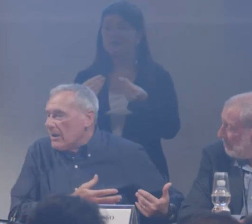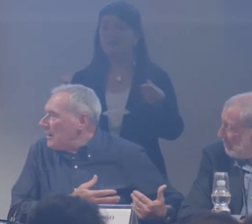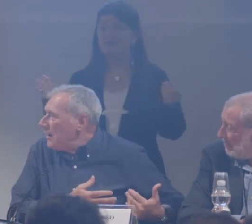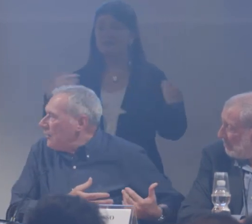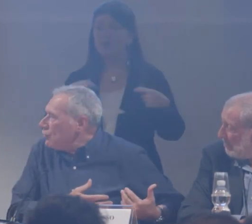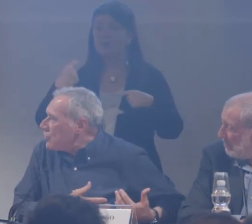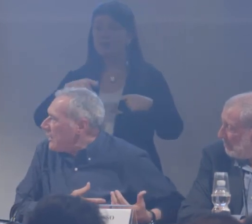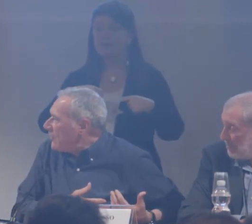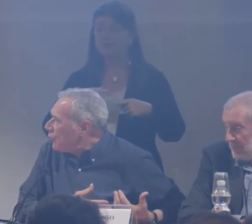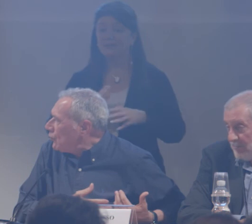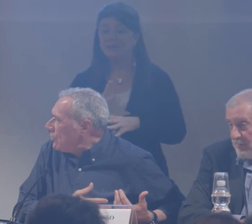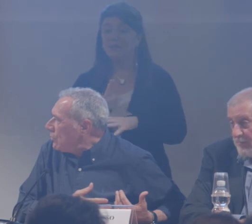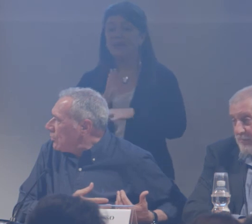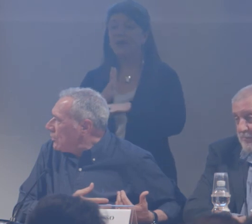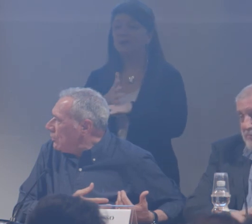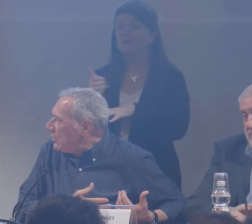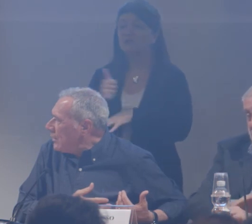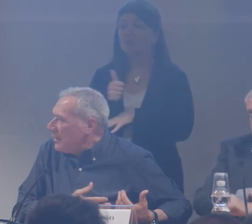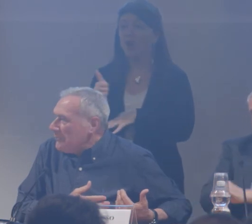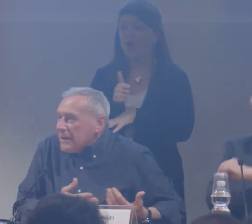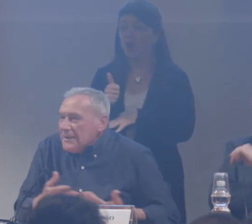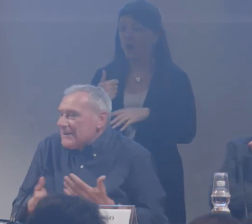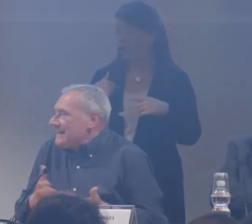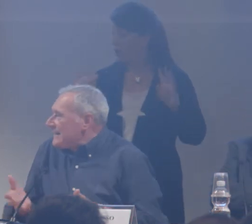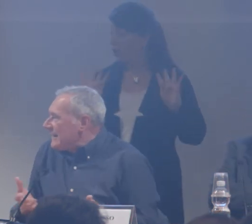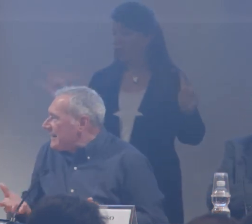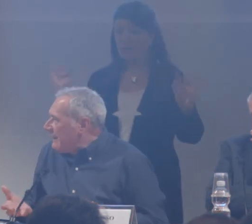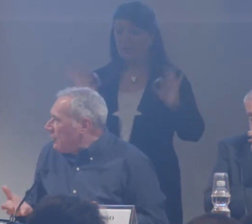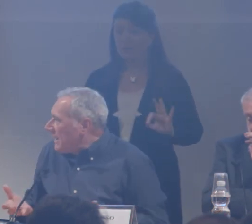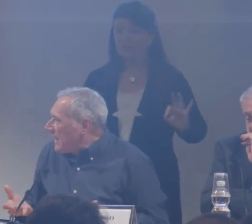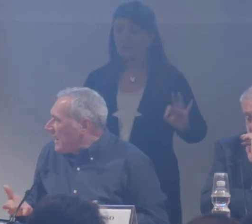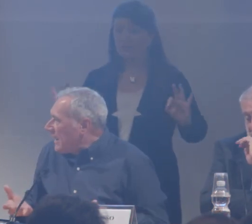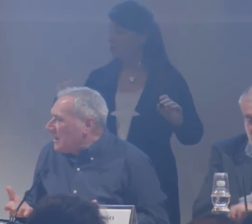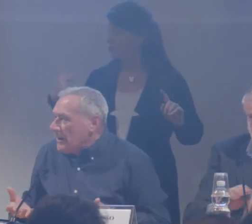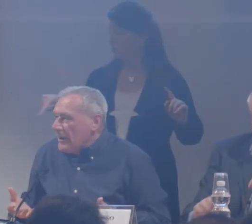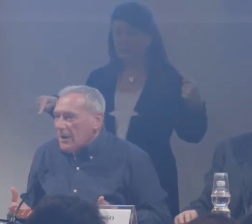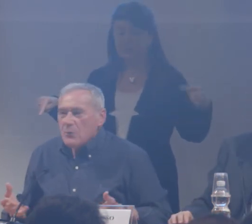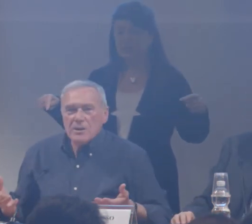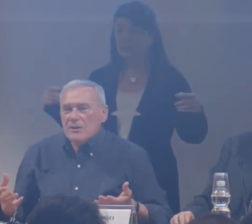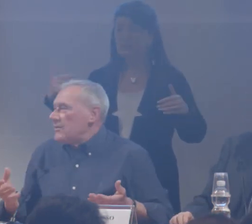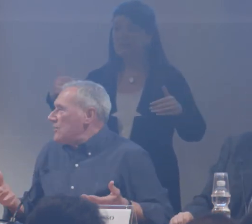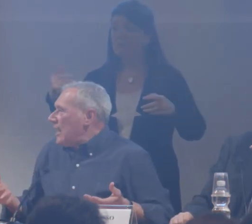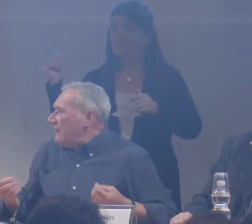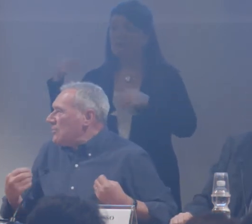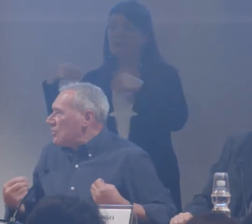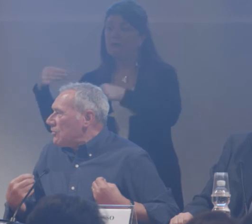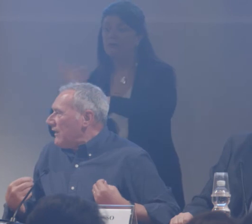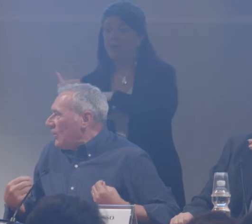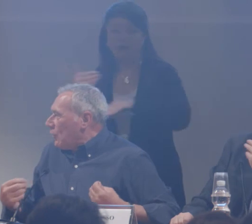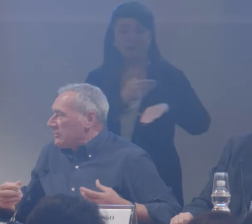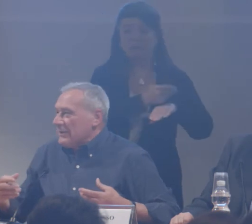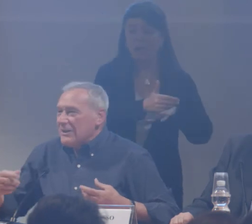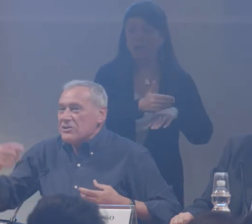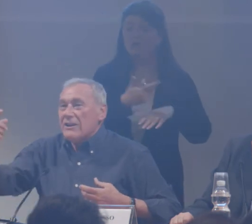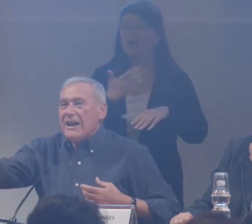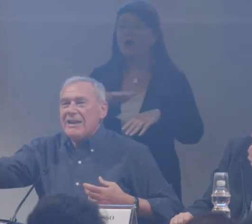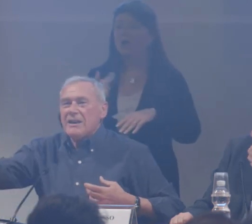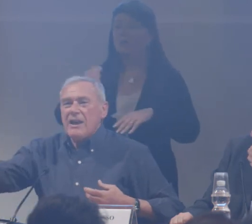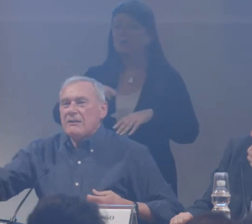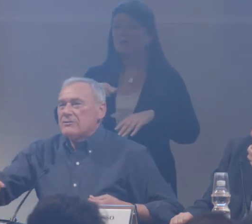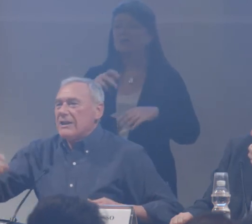perché non c'era nessuno dietro di lui, perché gli altri si attardavano magari, e quindi si girava e dice: dove è la corte? E quello